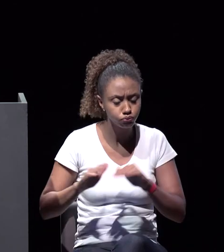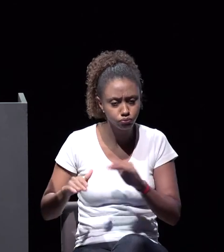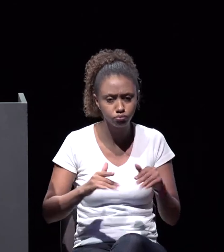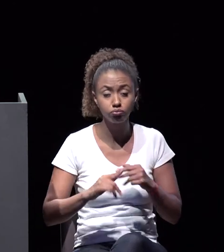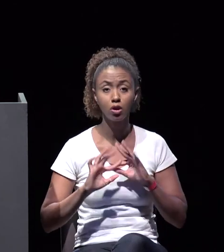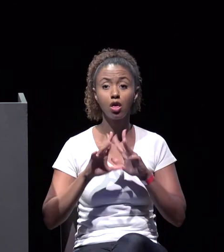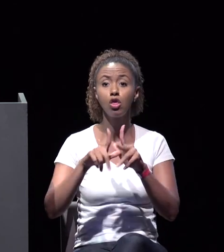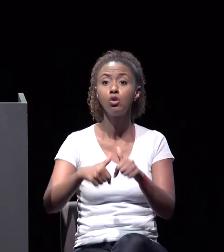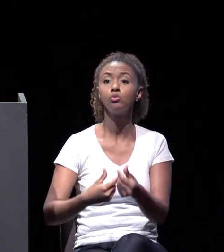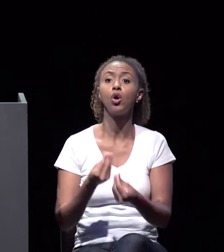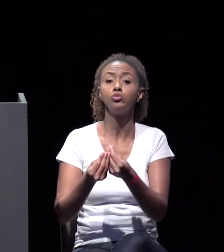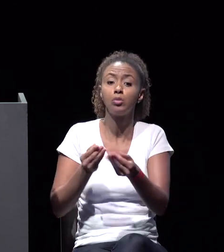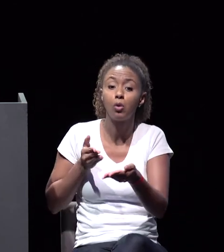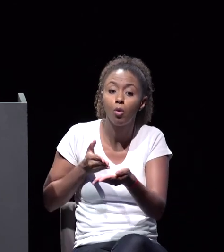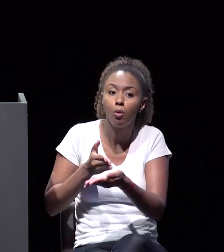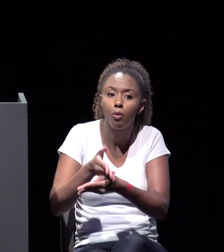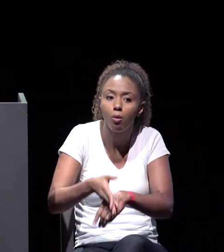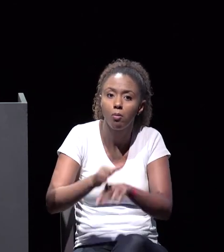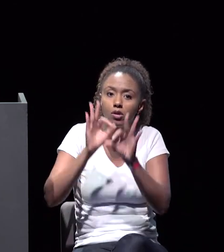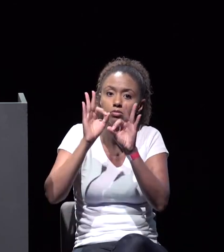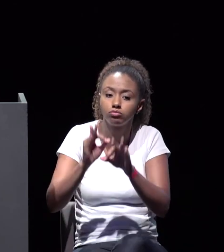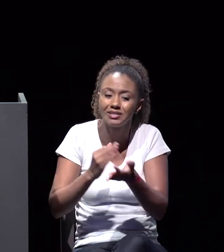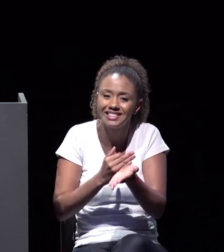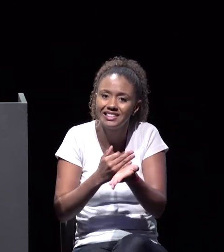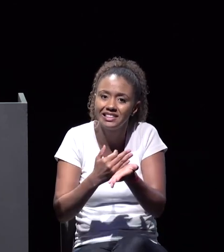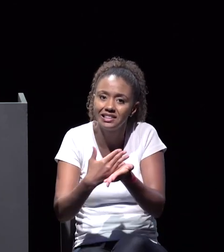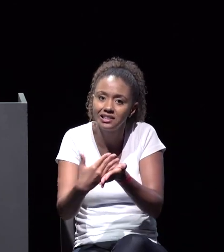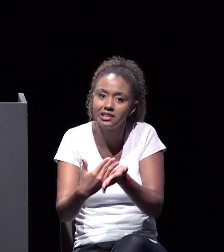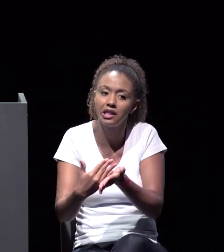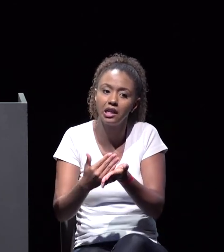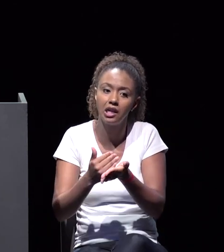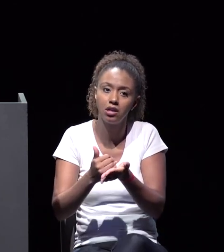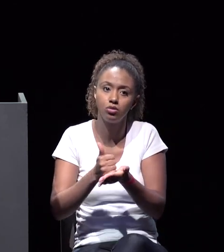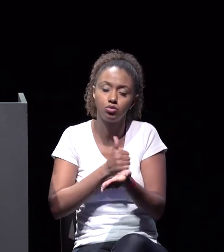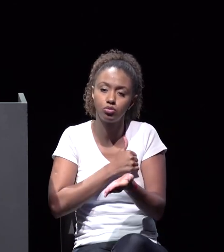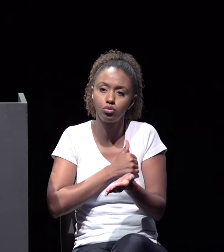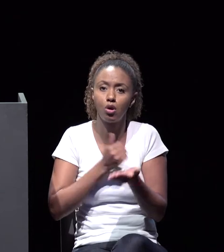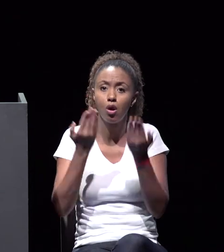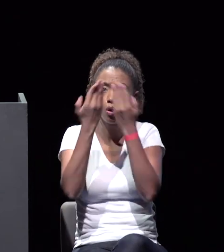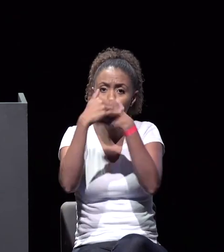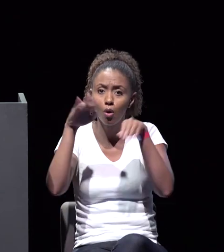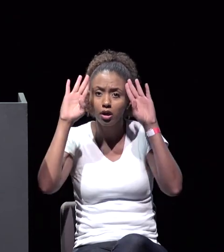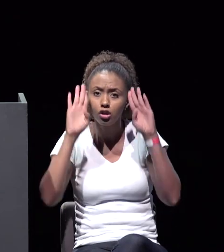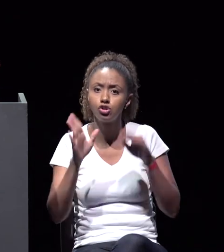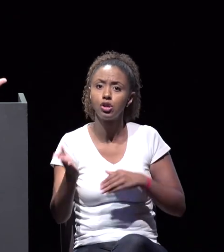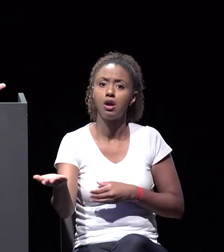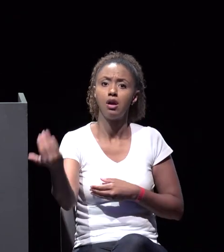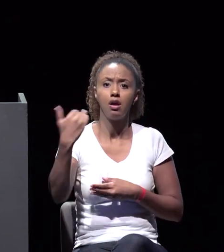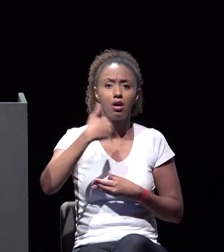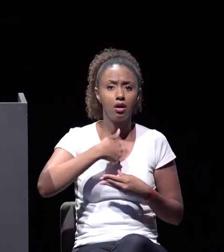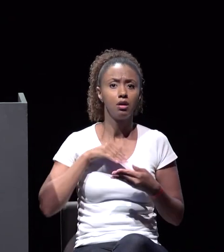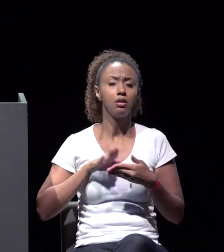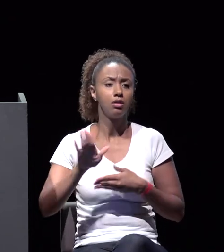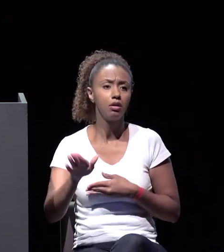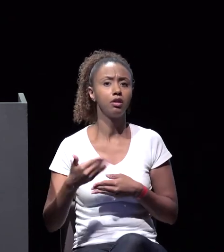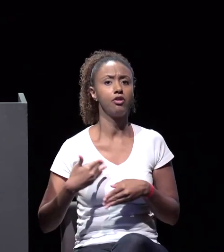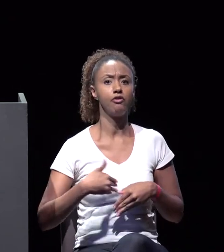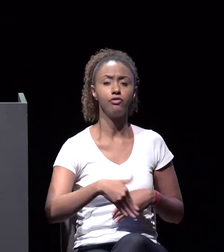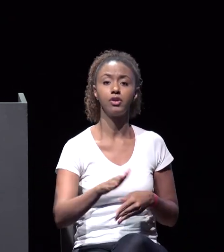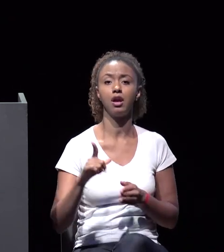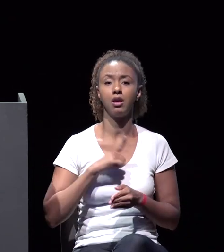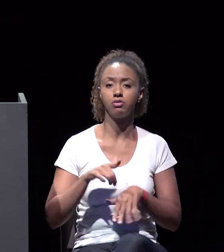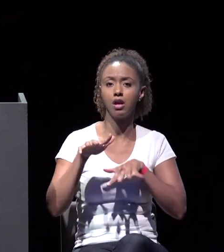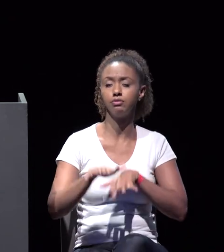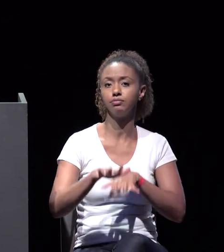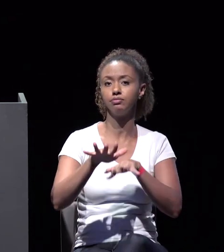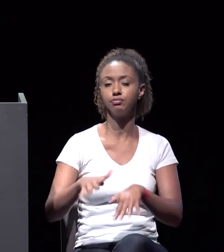iniciação então a feitura do orixá como que acontecem essas saídas a saída de branco a saída de gala